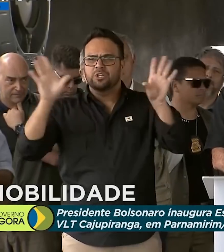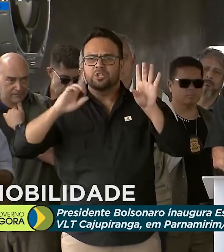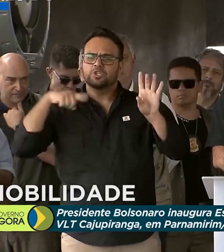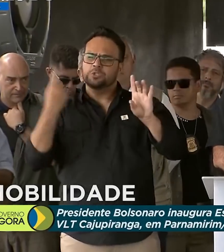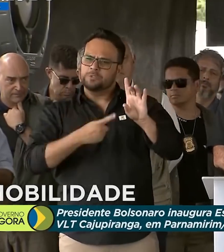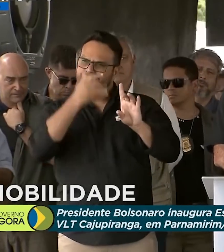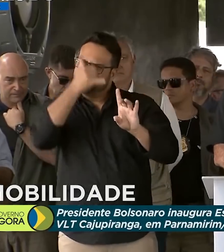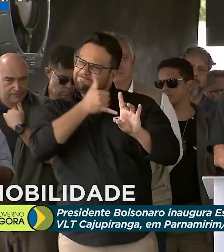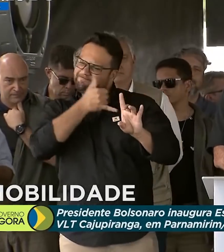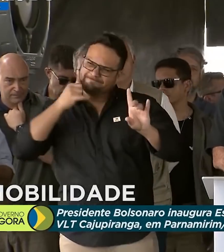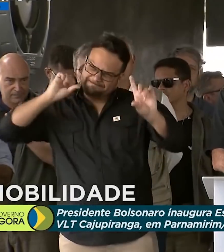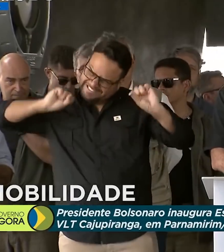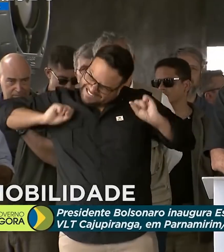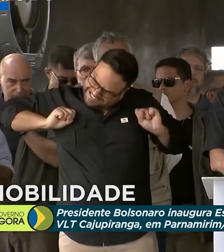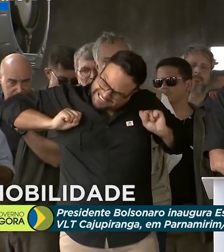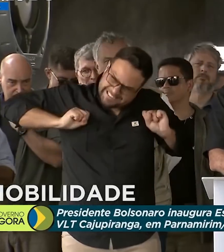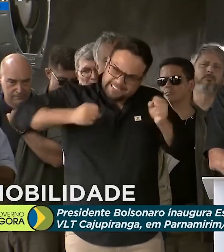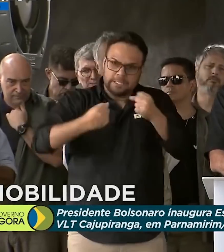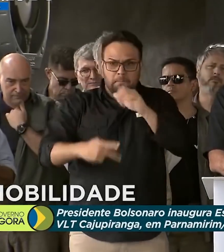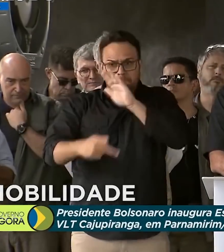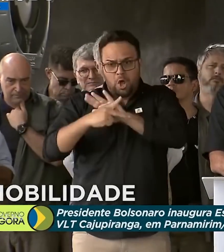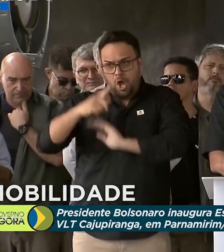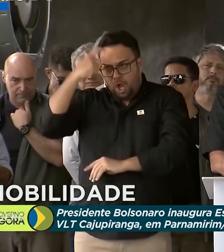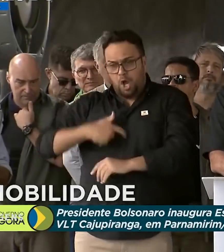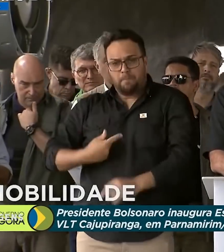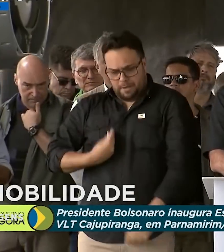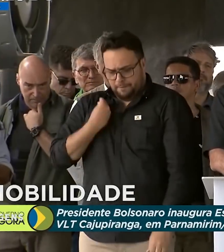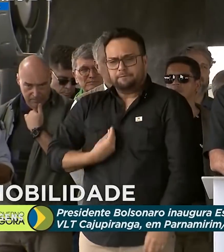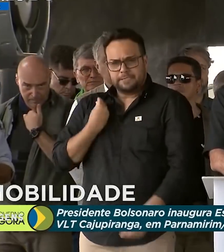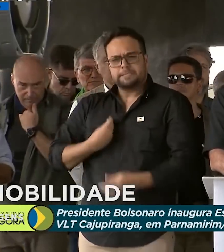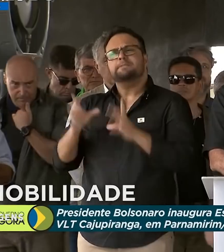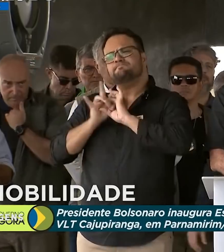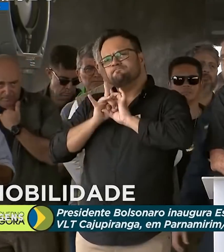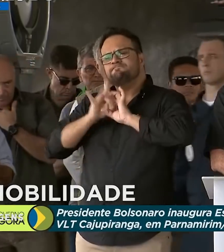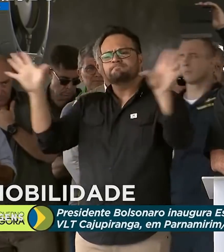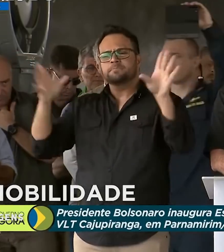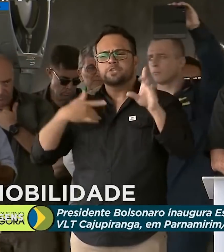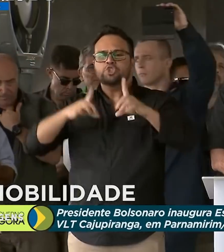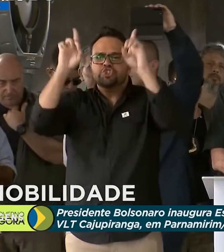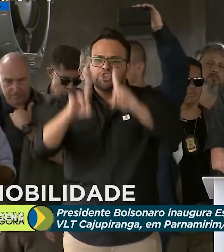faremos, até com sacrifício da própria vida, para que esses